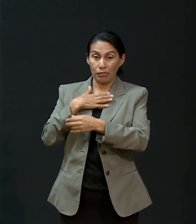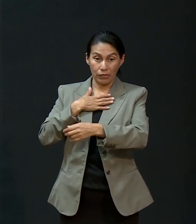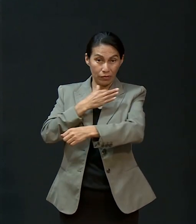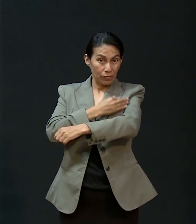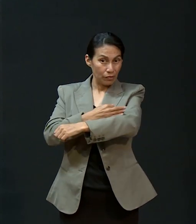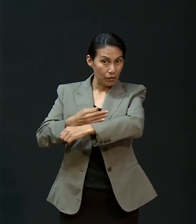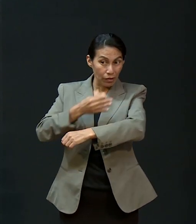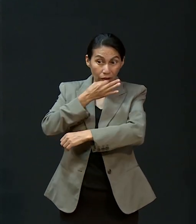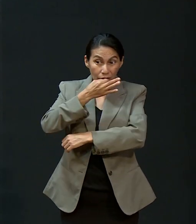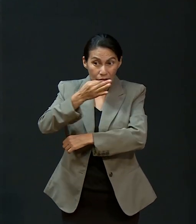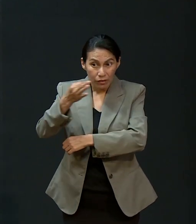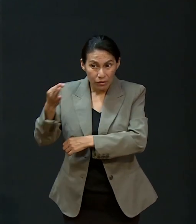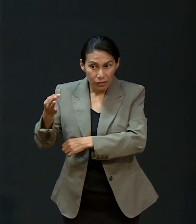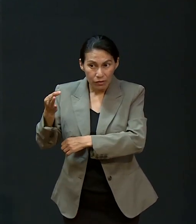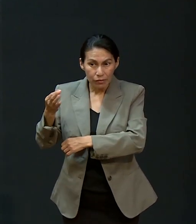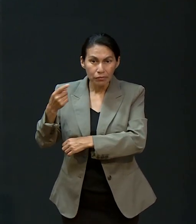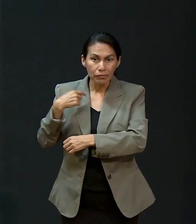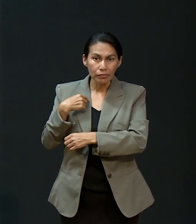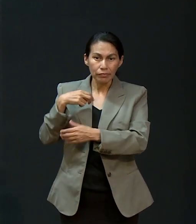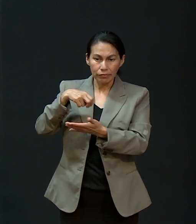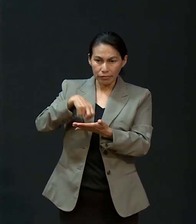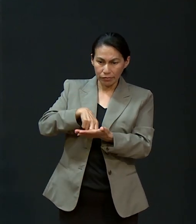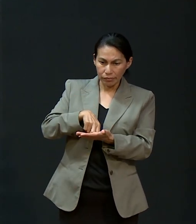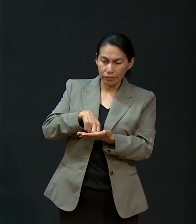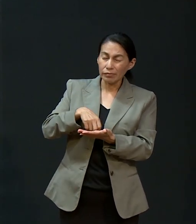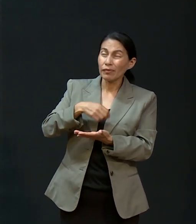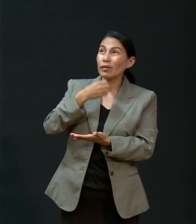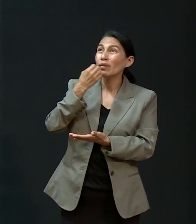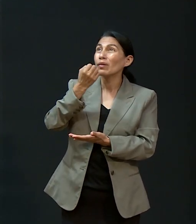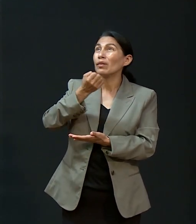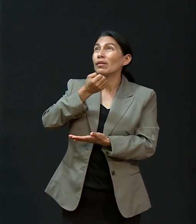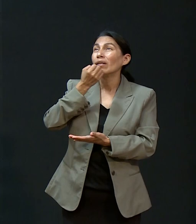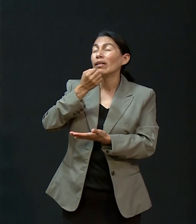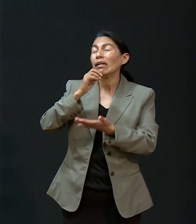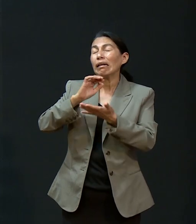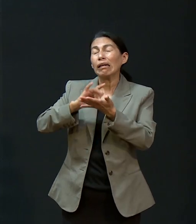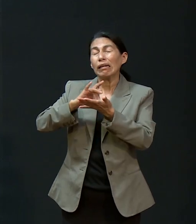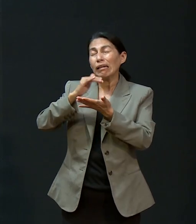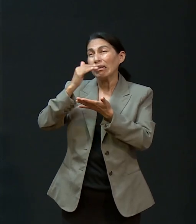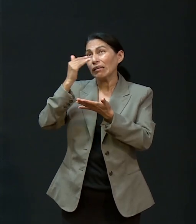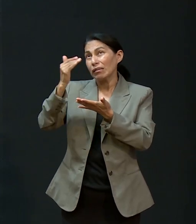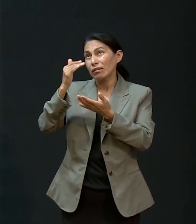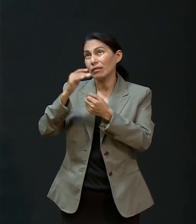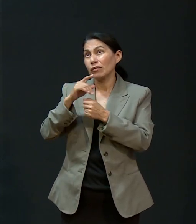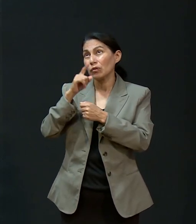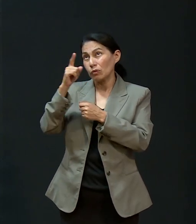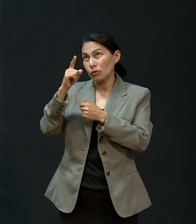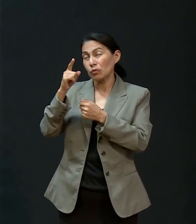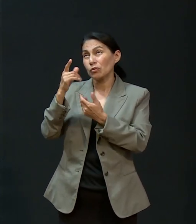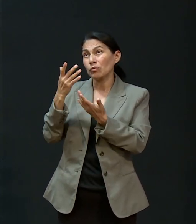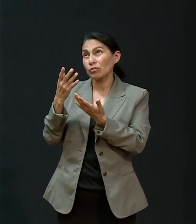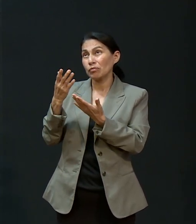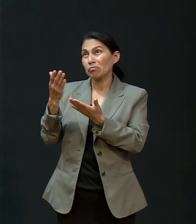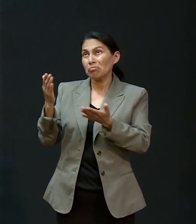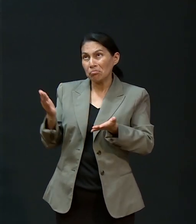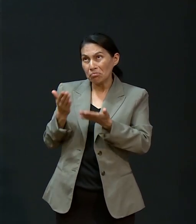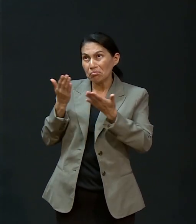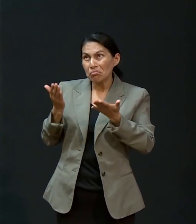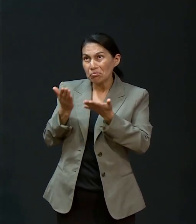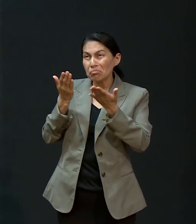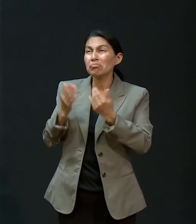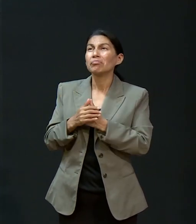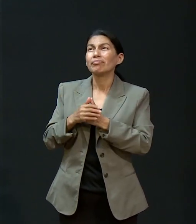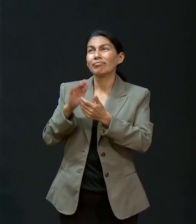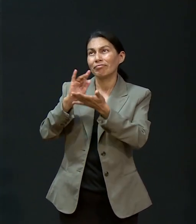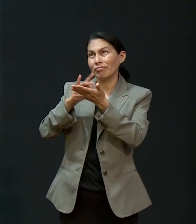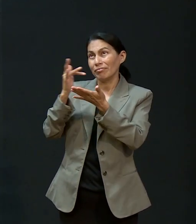decirle a mis papás o a mi familia y así, me acuerdo muy bien que me arrodillé y lloré. Y dije, Dios, gracias, porque si era lo